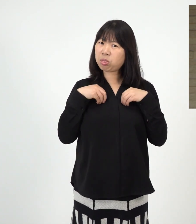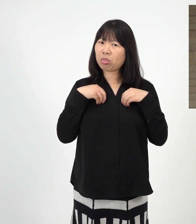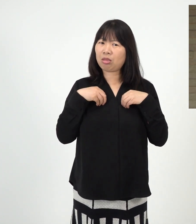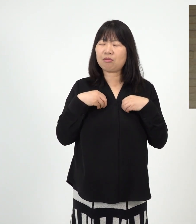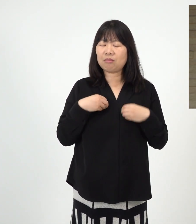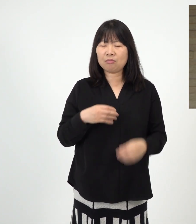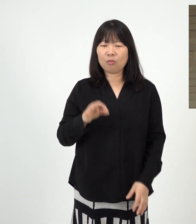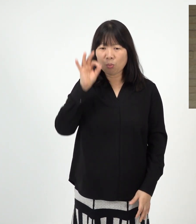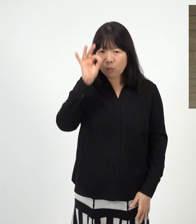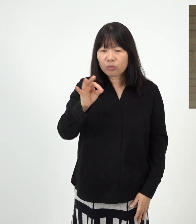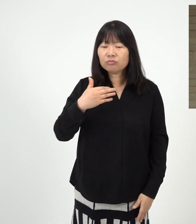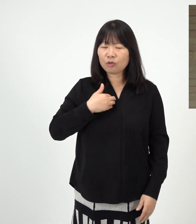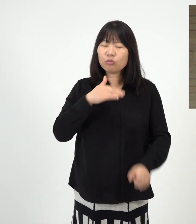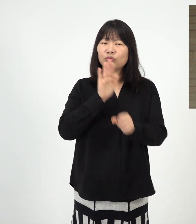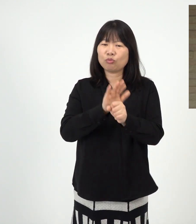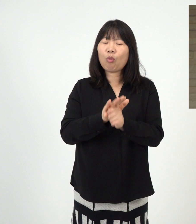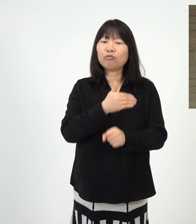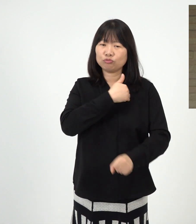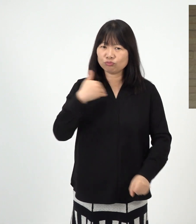하죠.